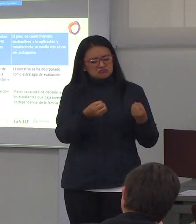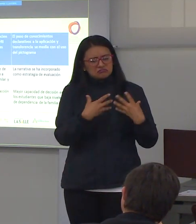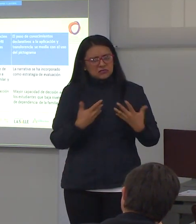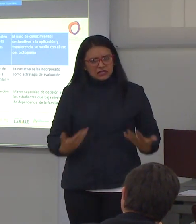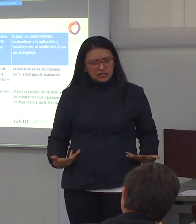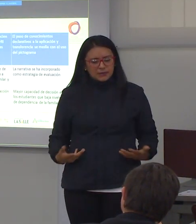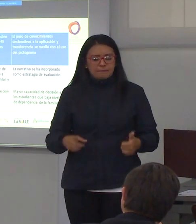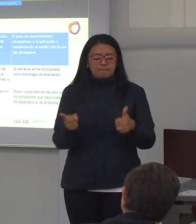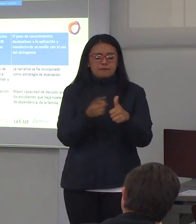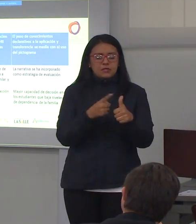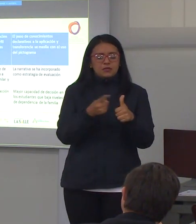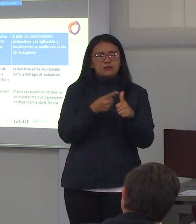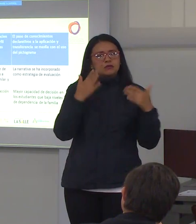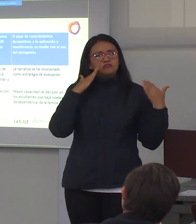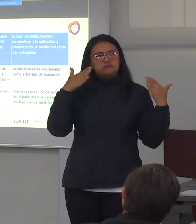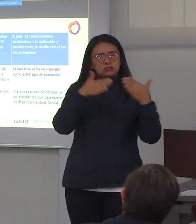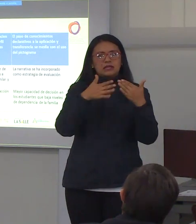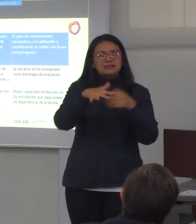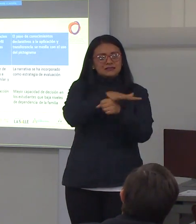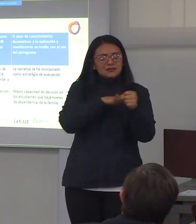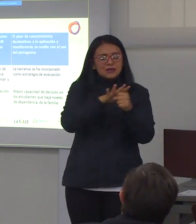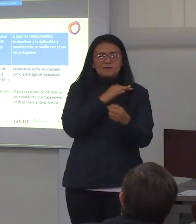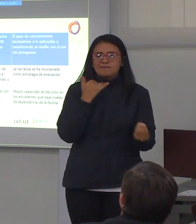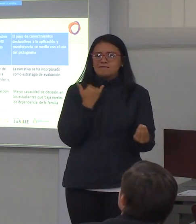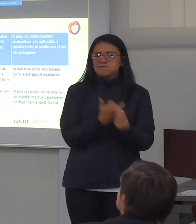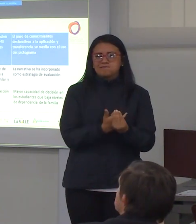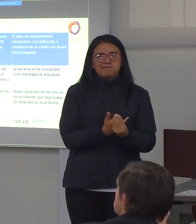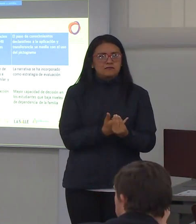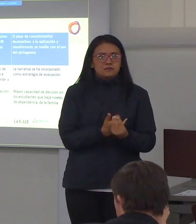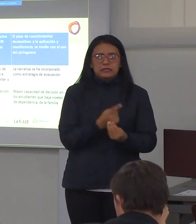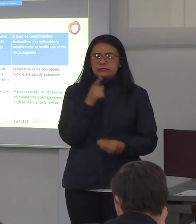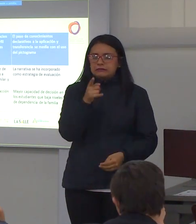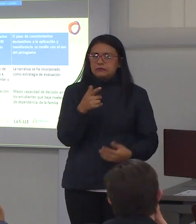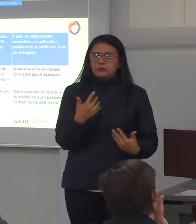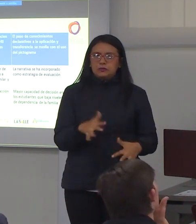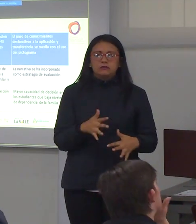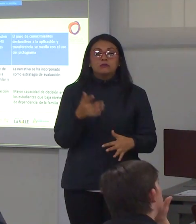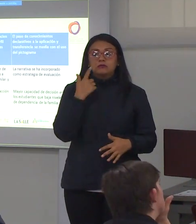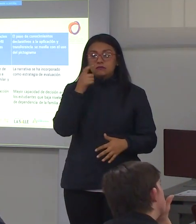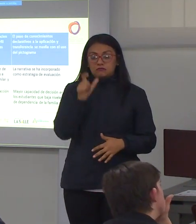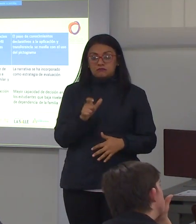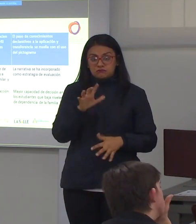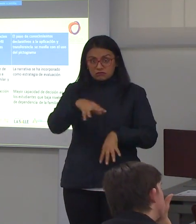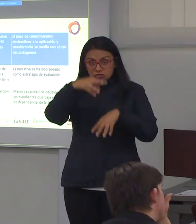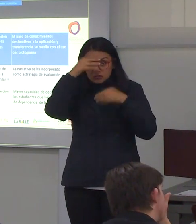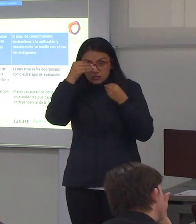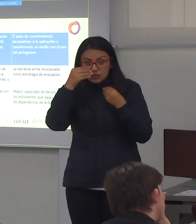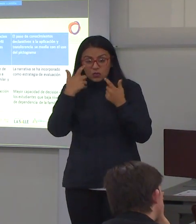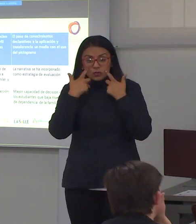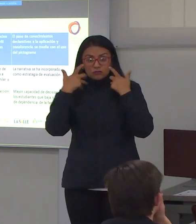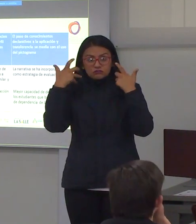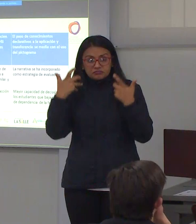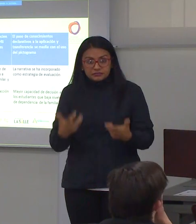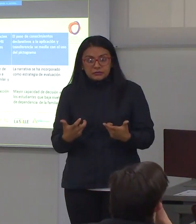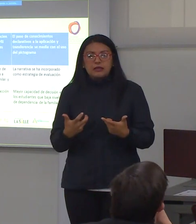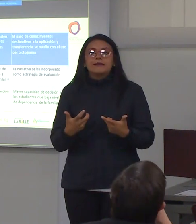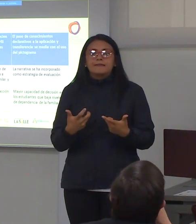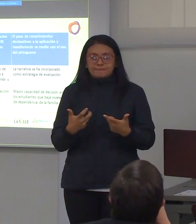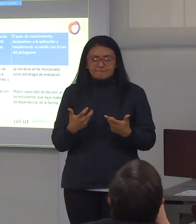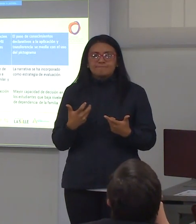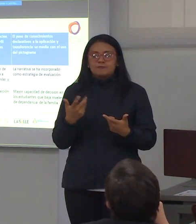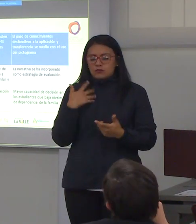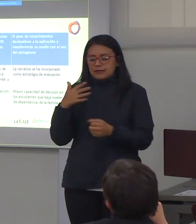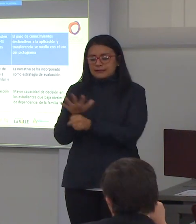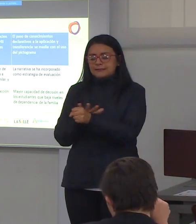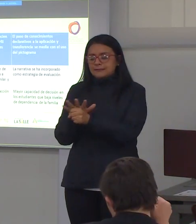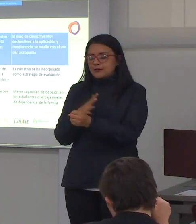necesario planear situaciones reales eso es muy importante es decir para que el aprendizaje sea significativo entonces hay que partir de